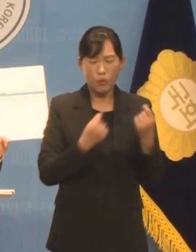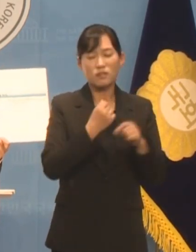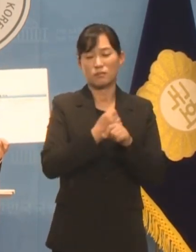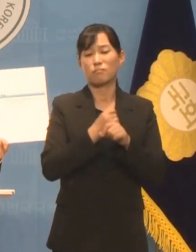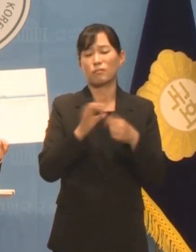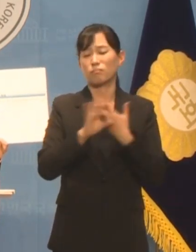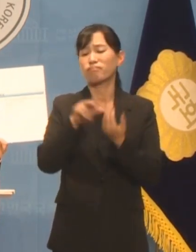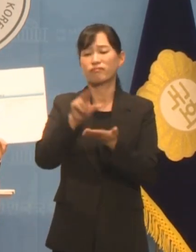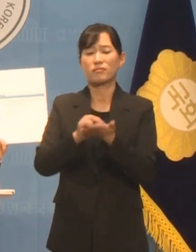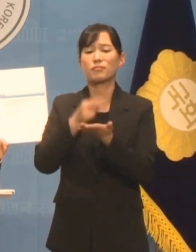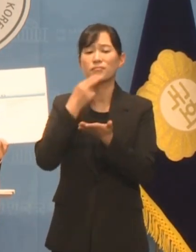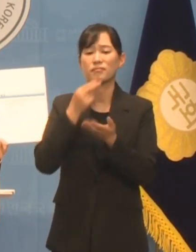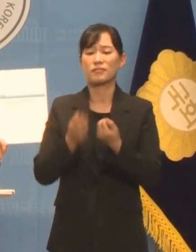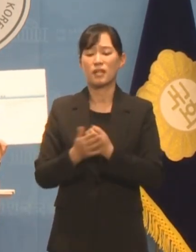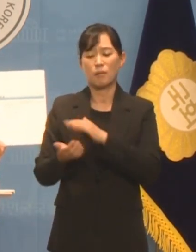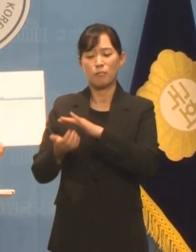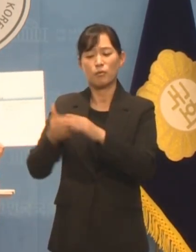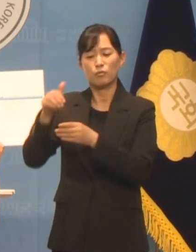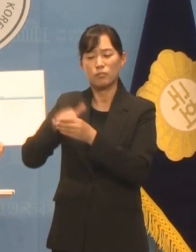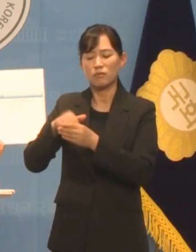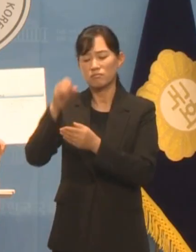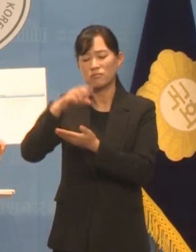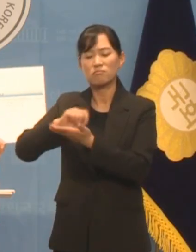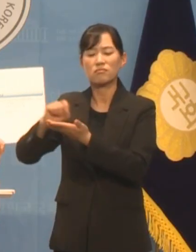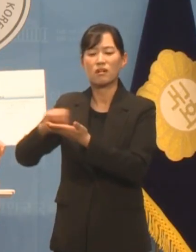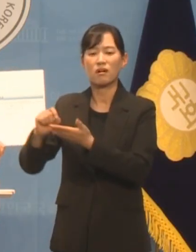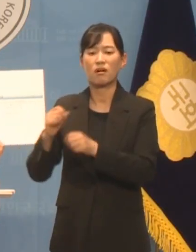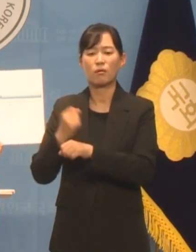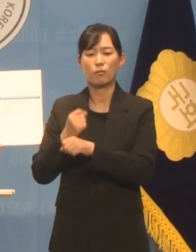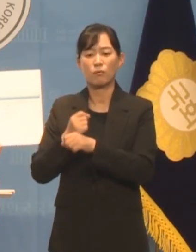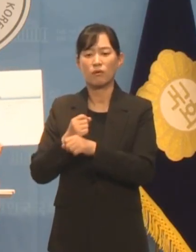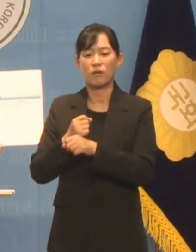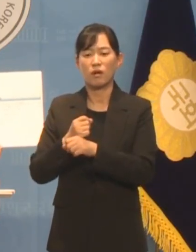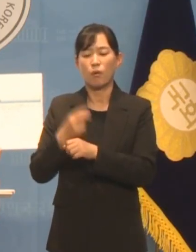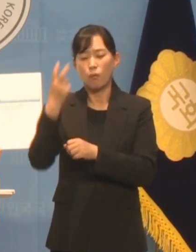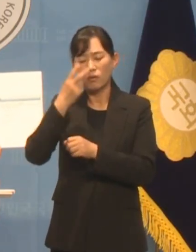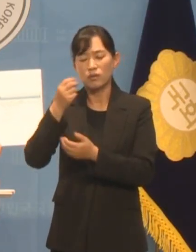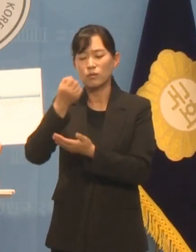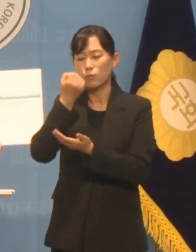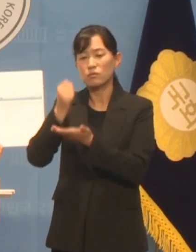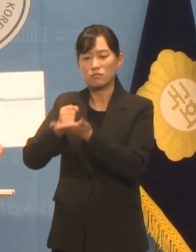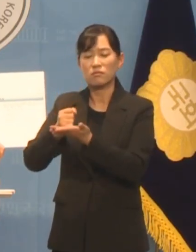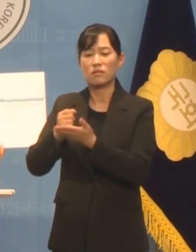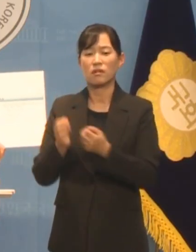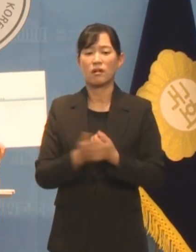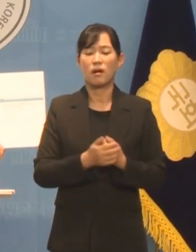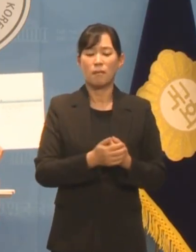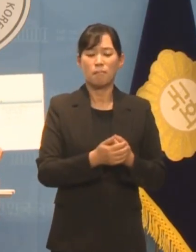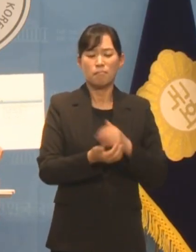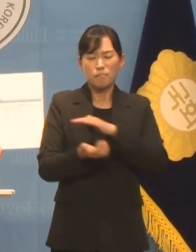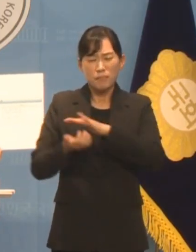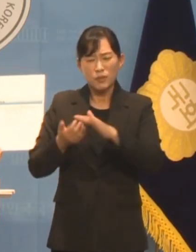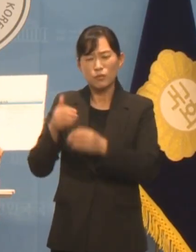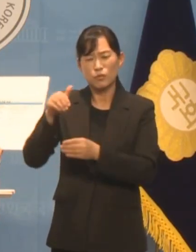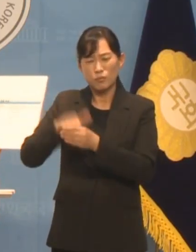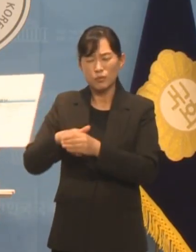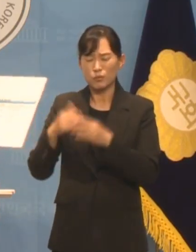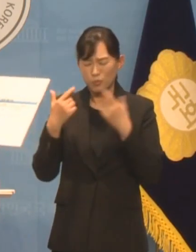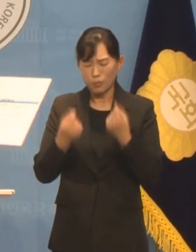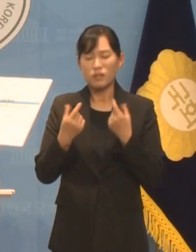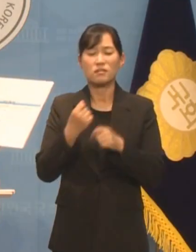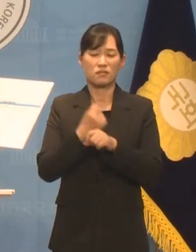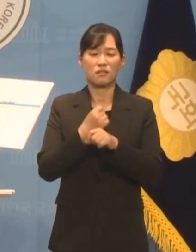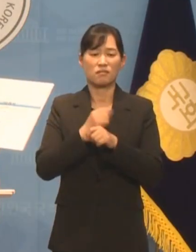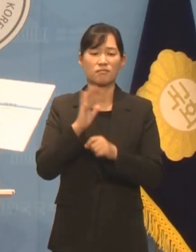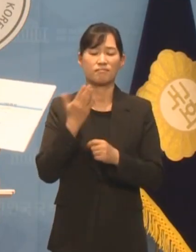당일 투표는 저희가 서명을 하고 그다음에 투표관리관이 도장을 찍습니다. 사전 투표도 그렇게 하는 게 결코 어렵지가